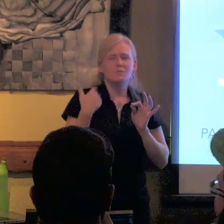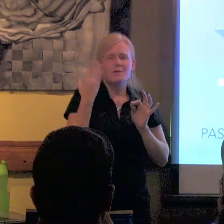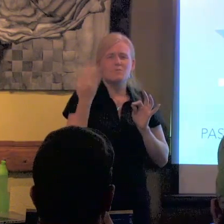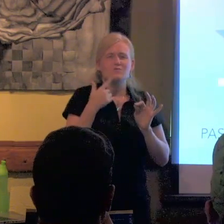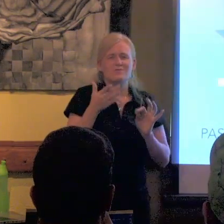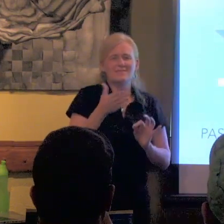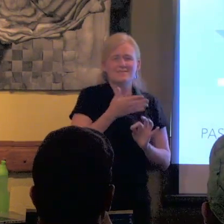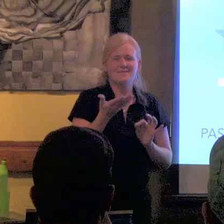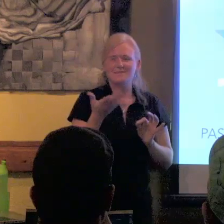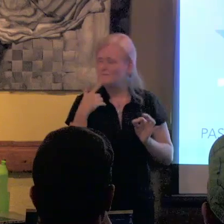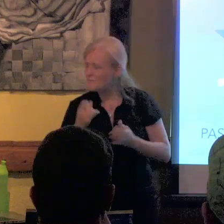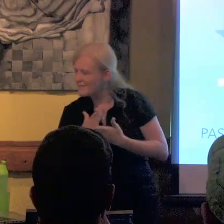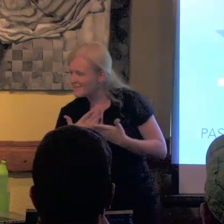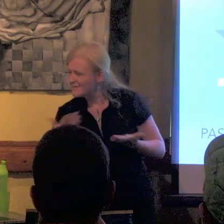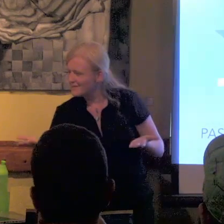Ok, désolé.